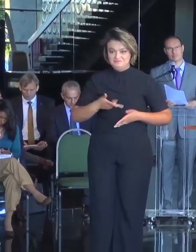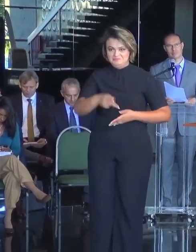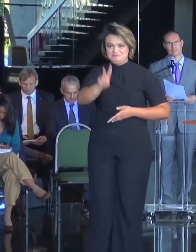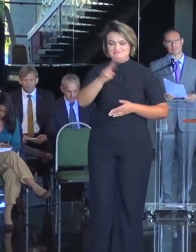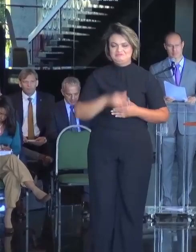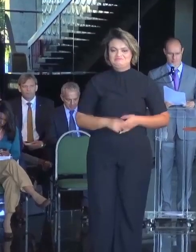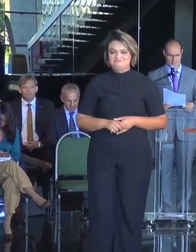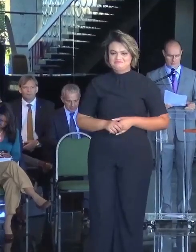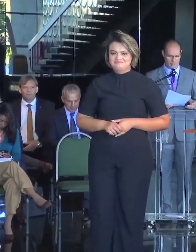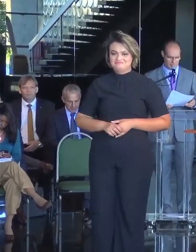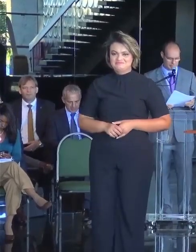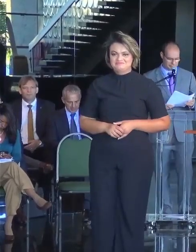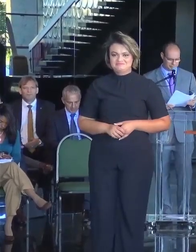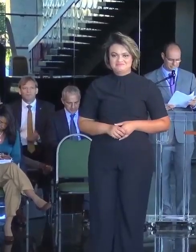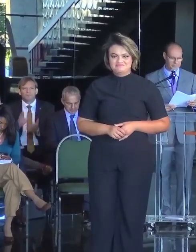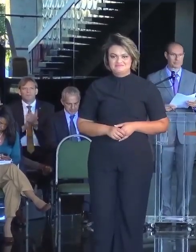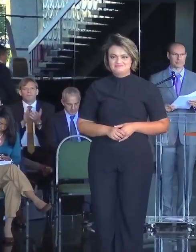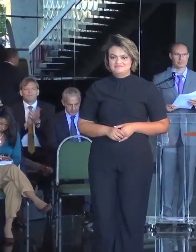com a celebração.